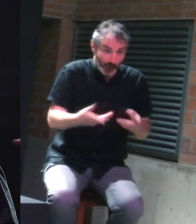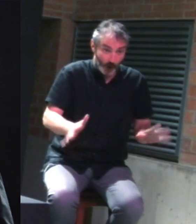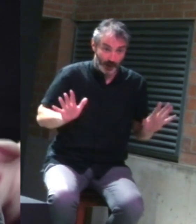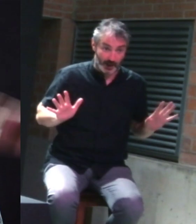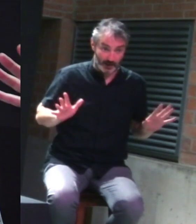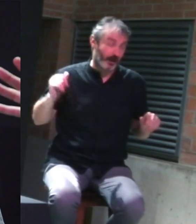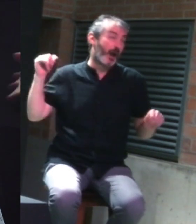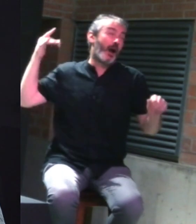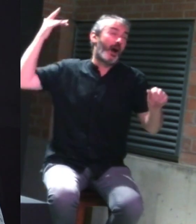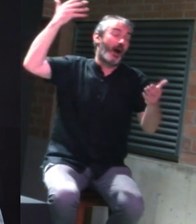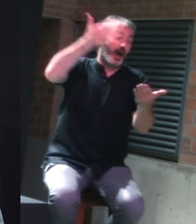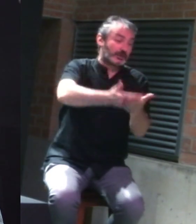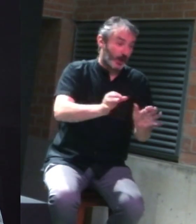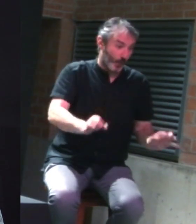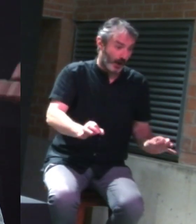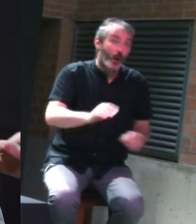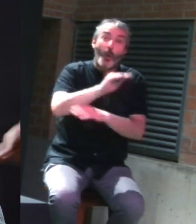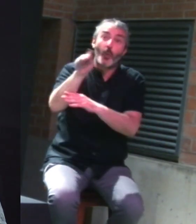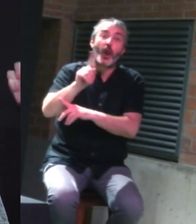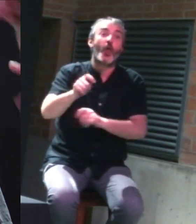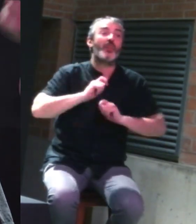ahora así.